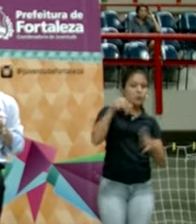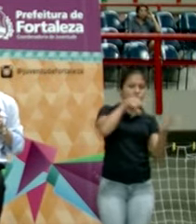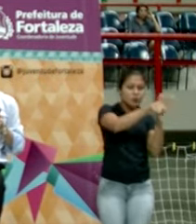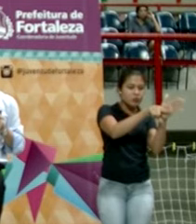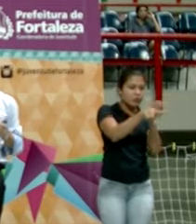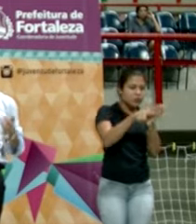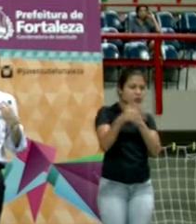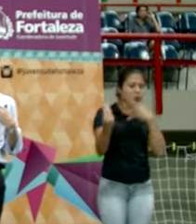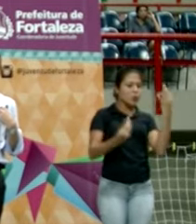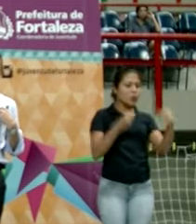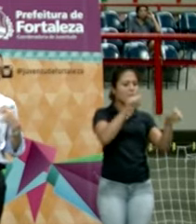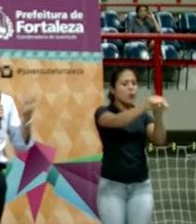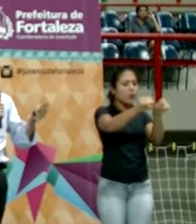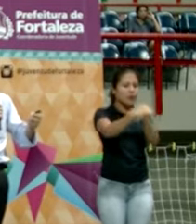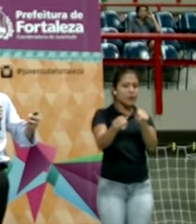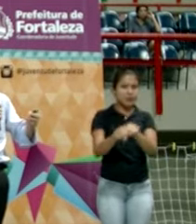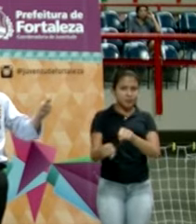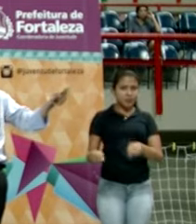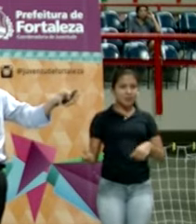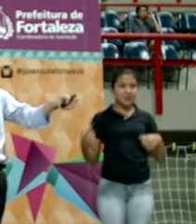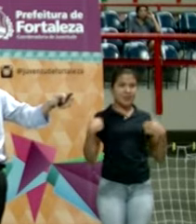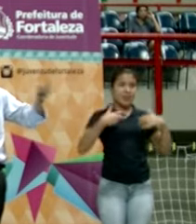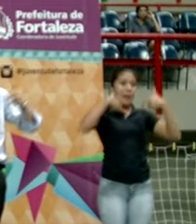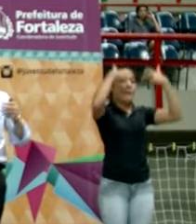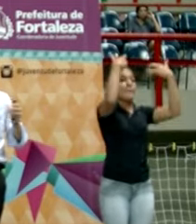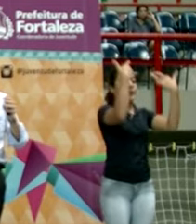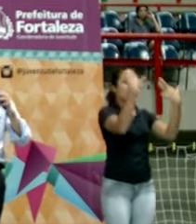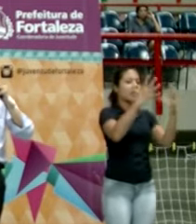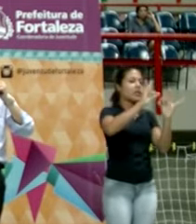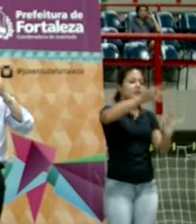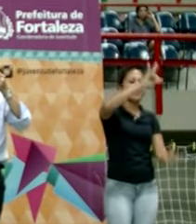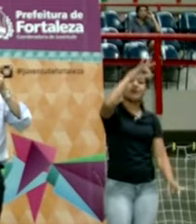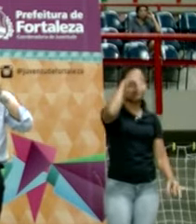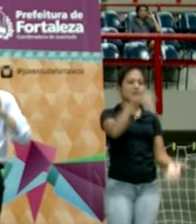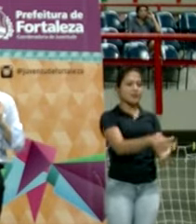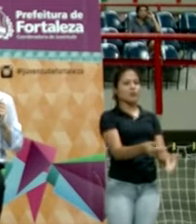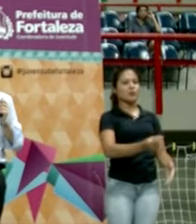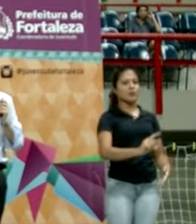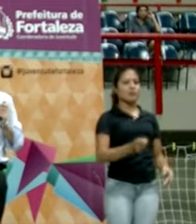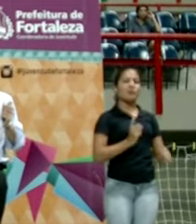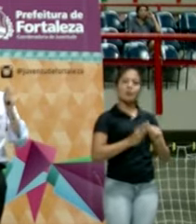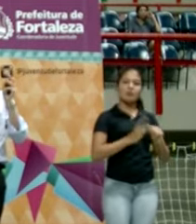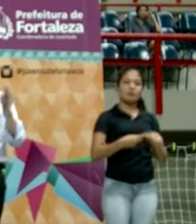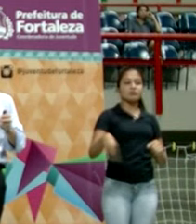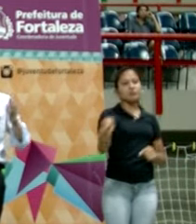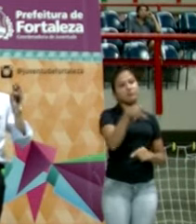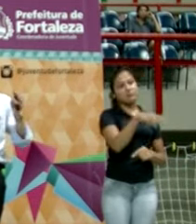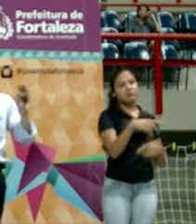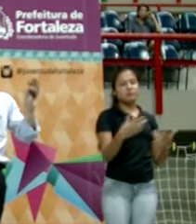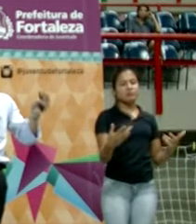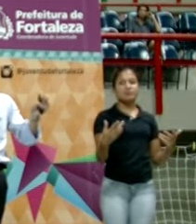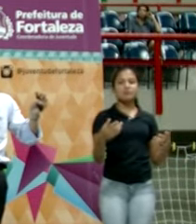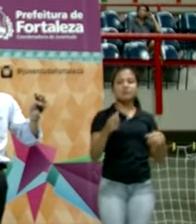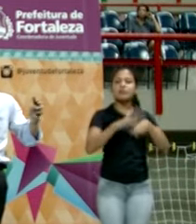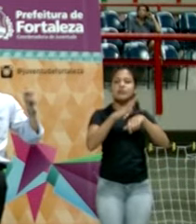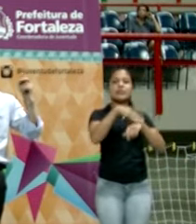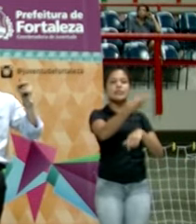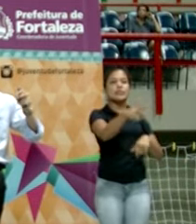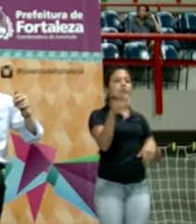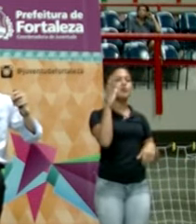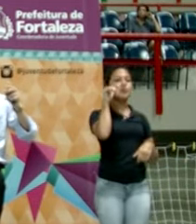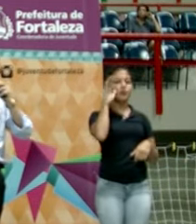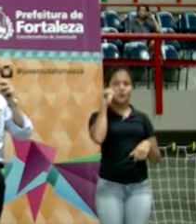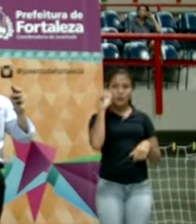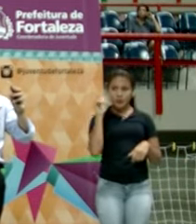das mortes. E aí, eu não vou contar a graça do filme, mas só para dar um dentro. As mortes estão ligadas